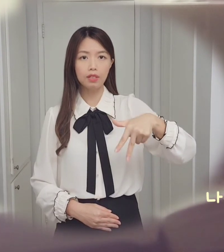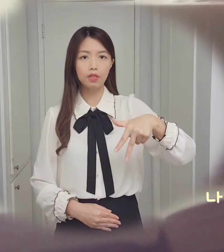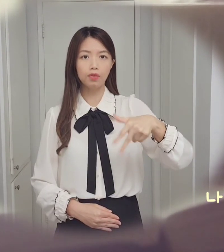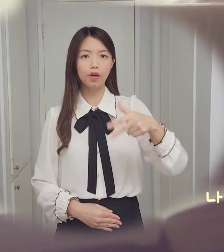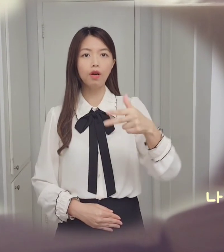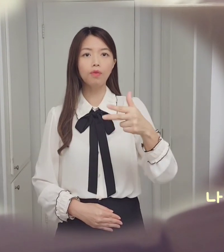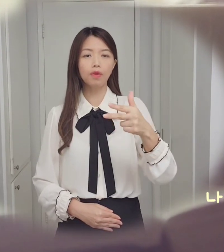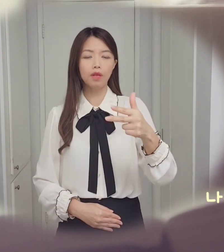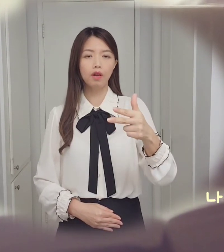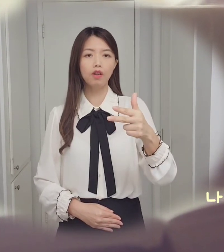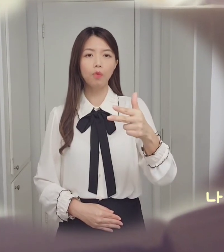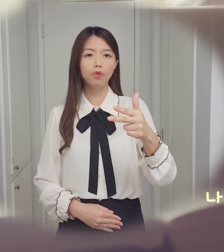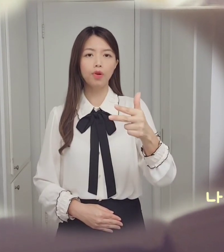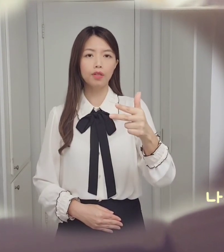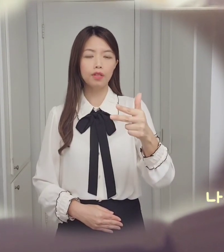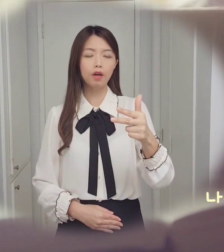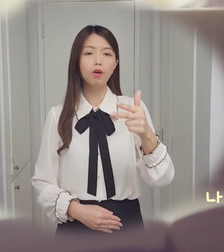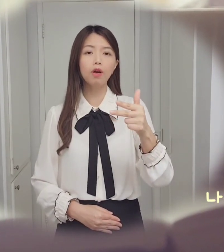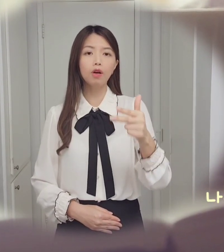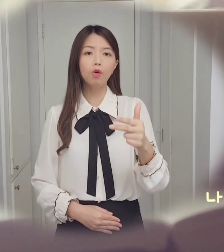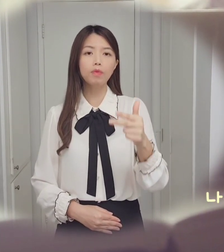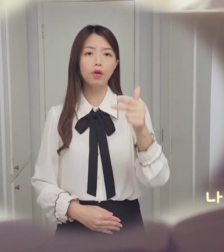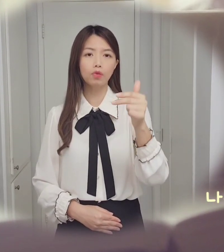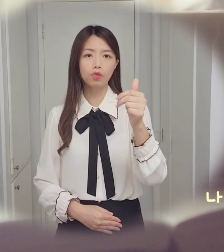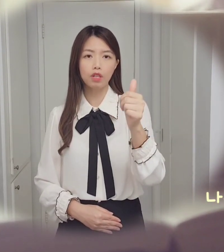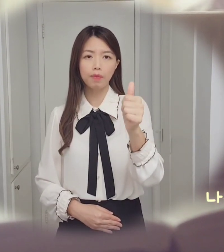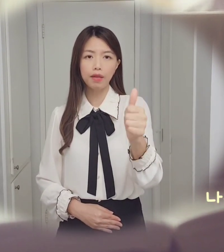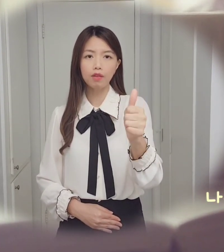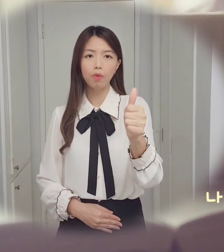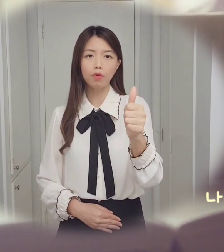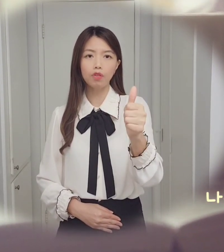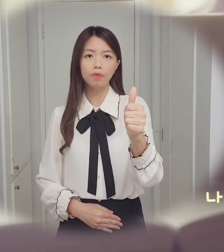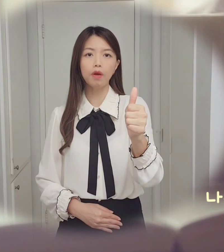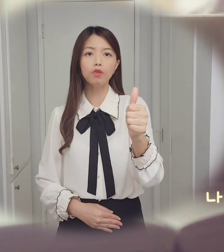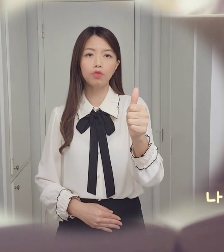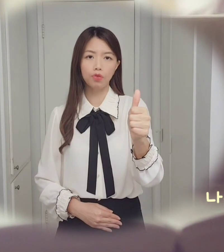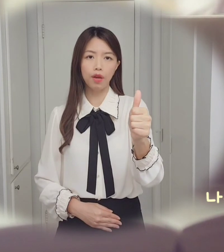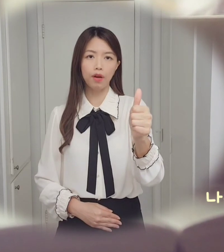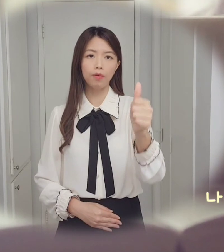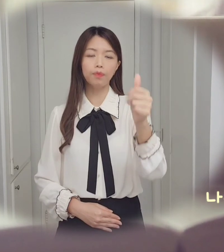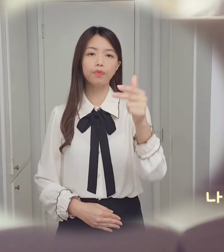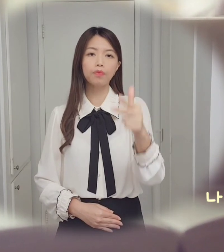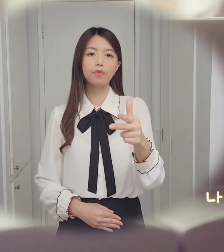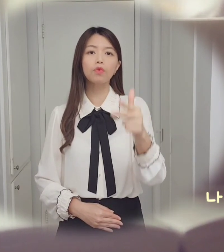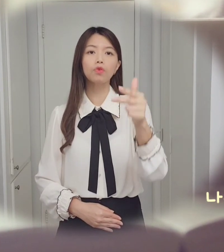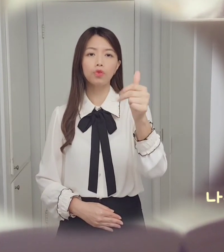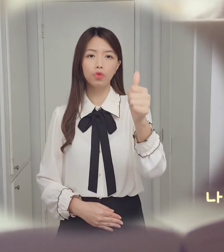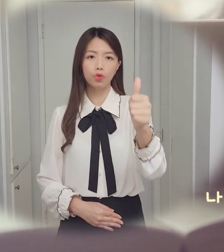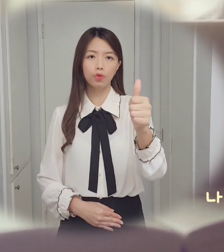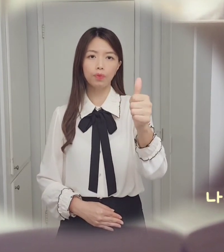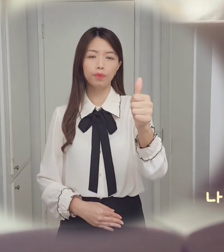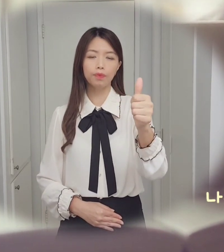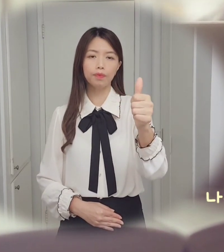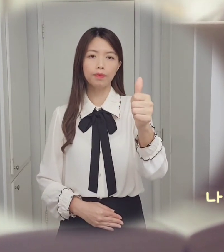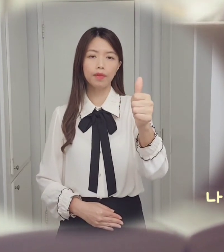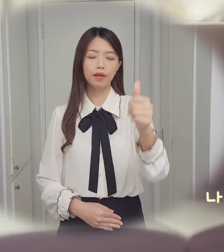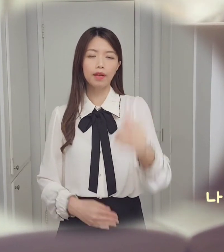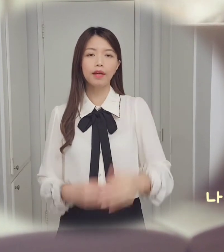지화로 지으시고요, 이걸 옆으로 하셔서 검지하고 중지만 접어주시면 주예요. 주.